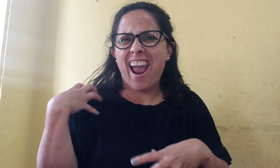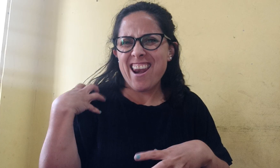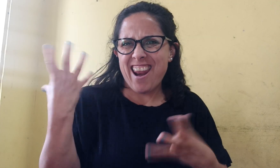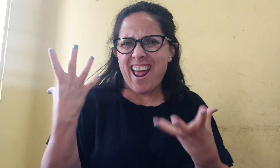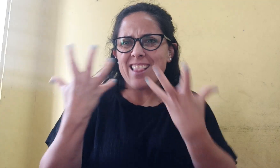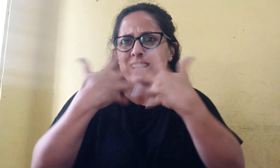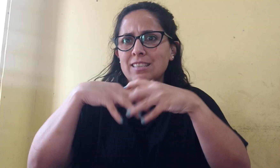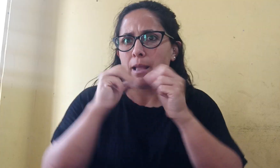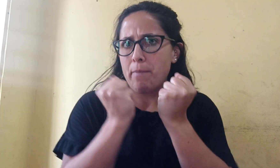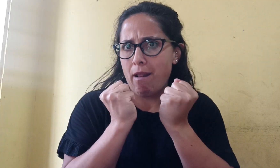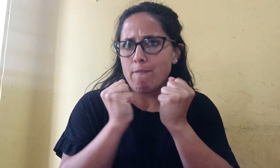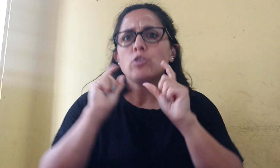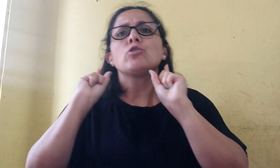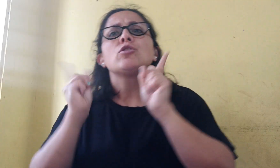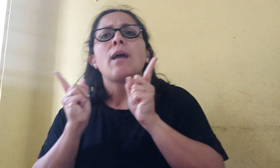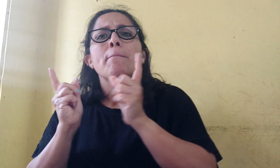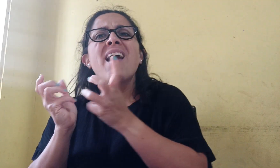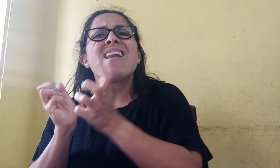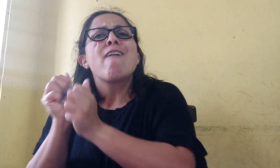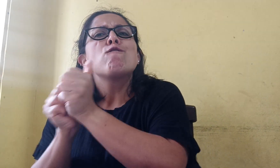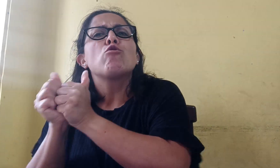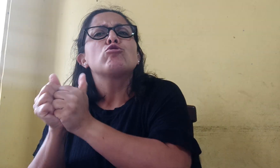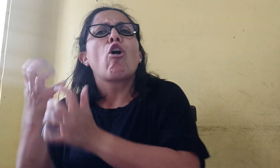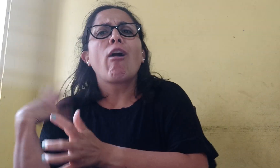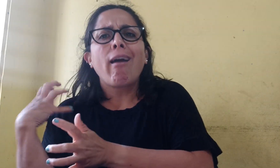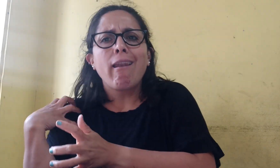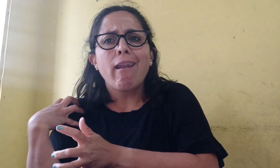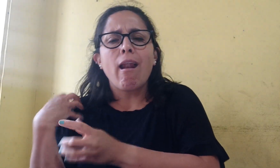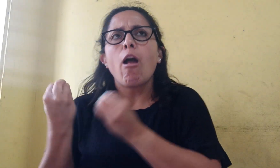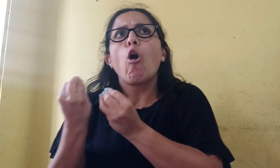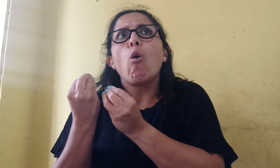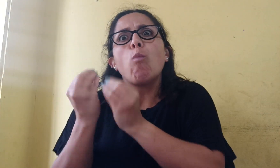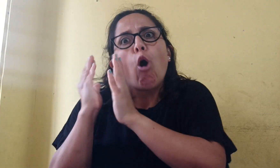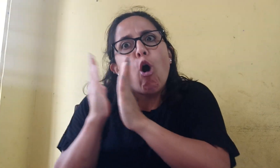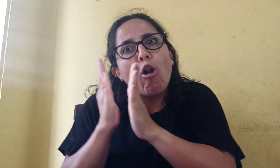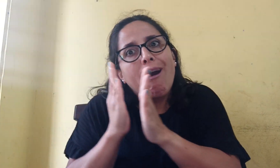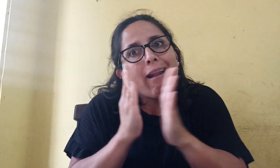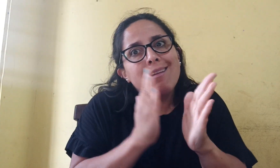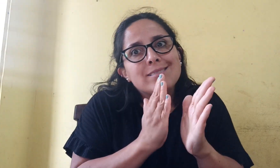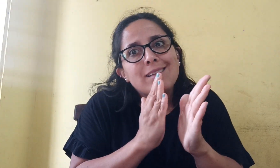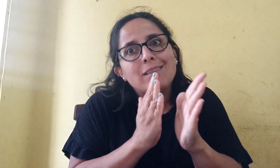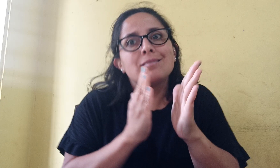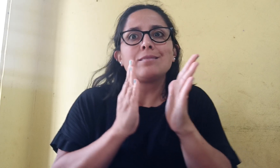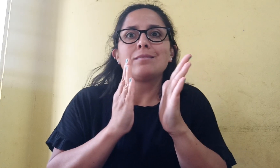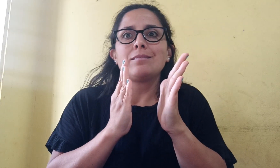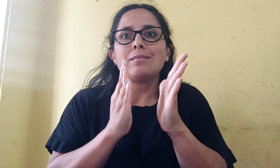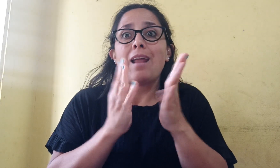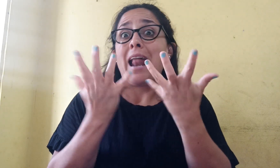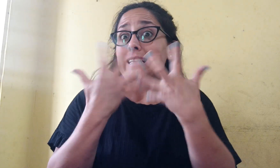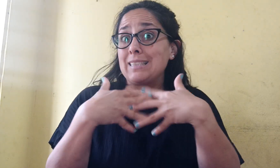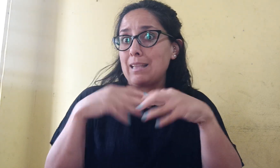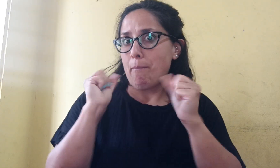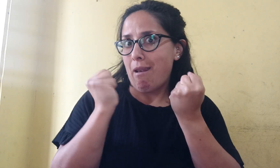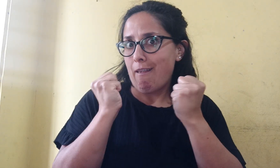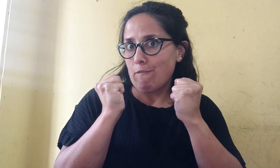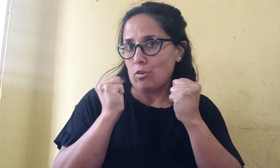sistema nervioso, también funciones generales, la organización, cómo se organiza globalmente el sistema nervioso